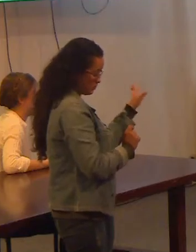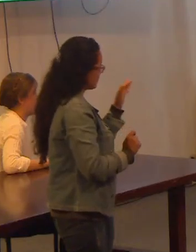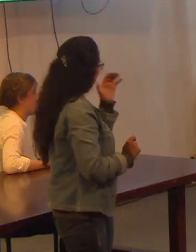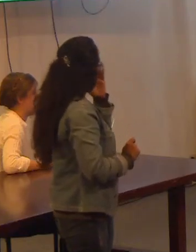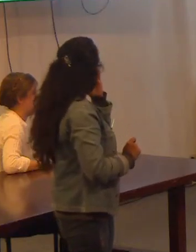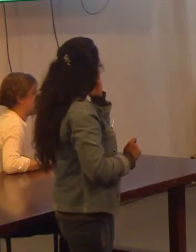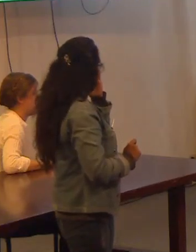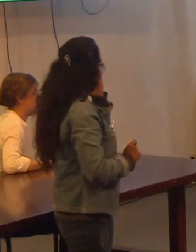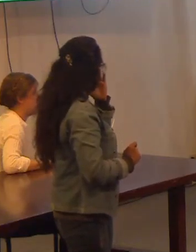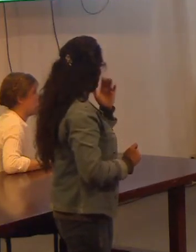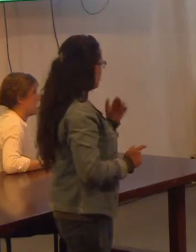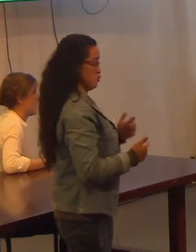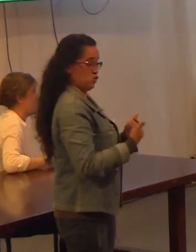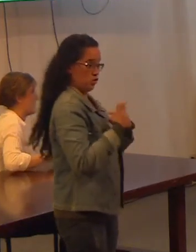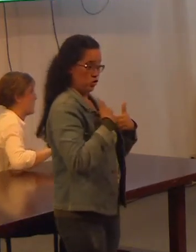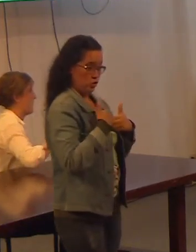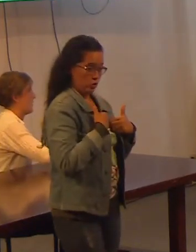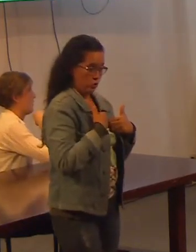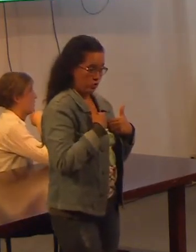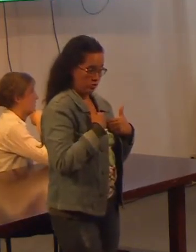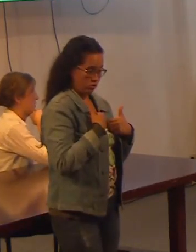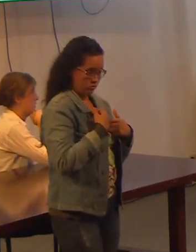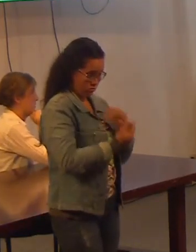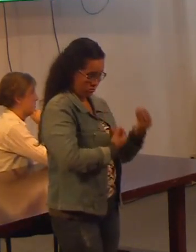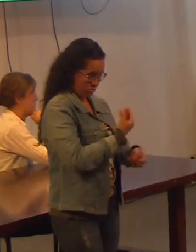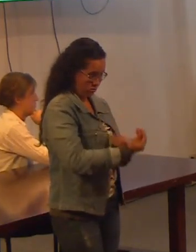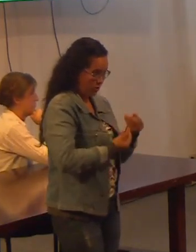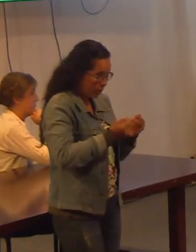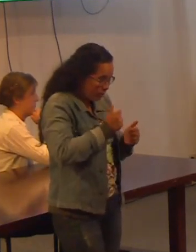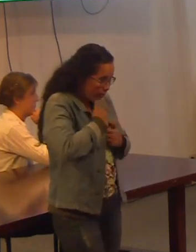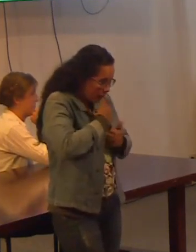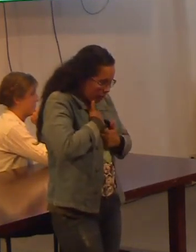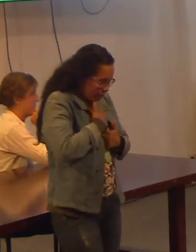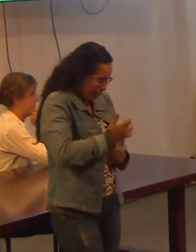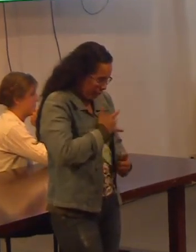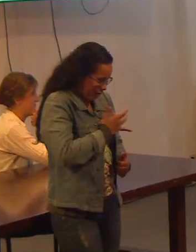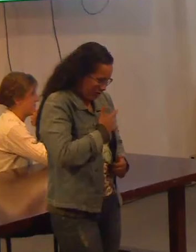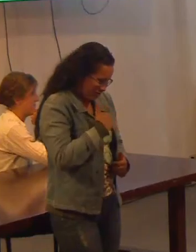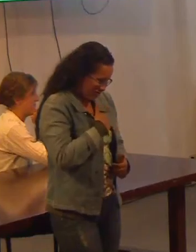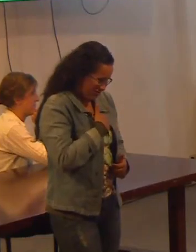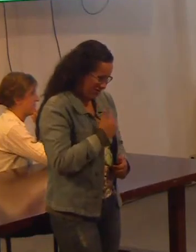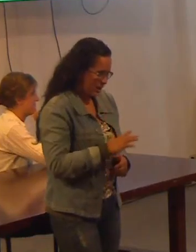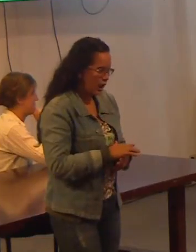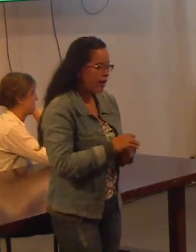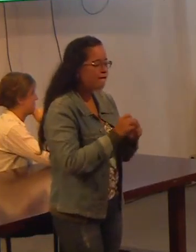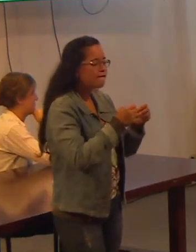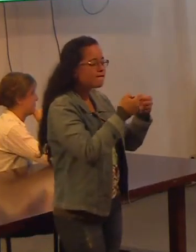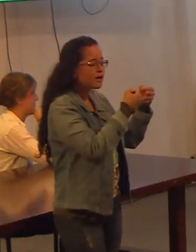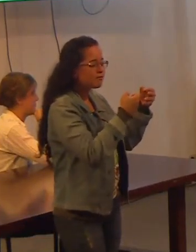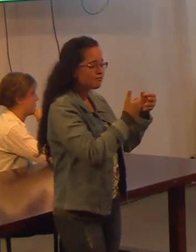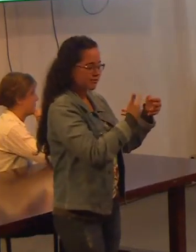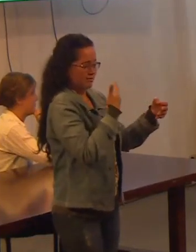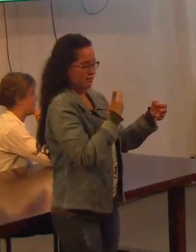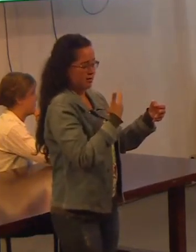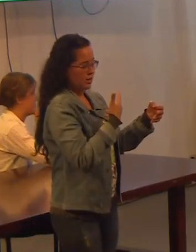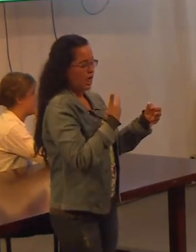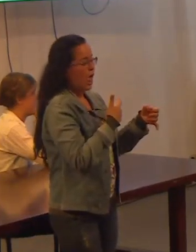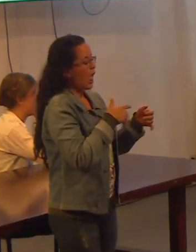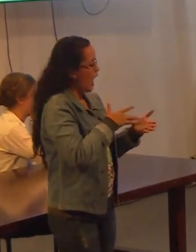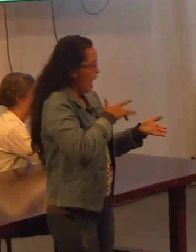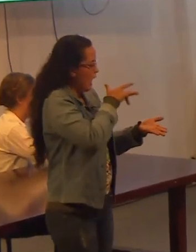Del escrito que yo desarrollé desde mi propio sentir, resalté la frase: cada vez que llegaba a